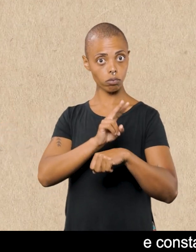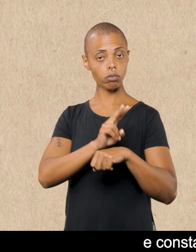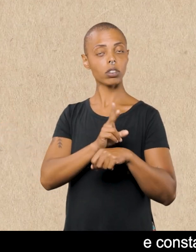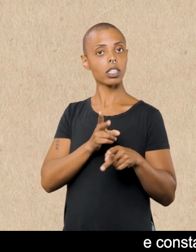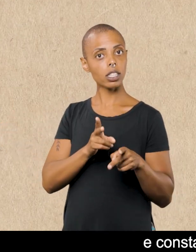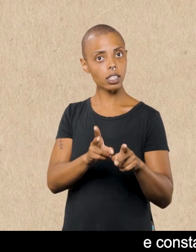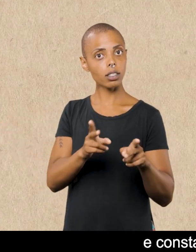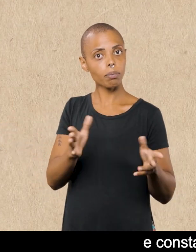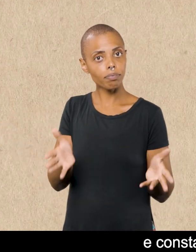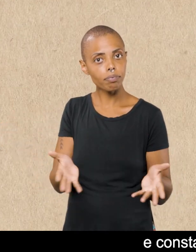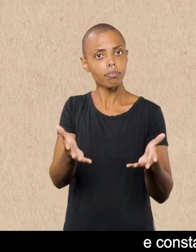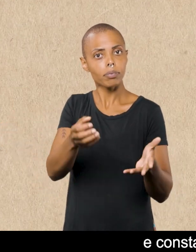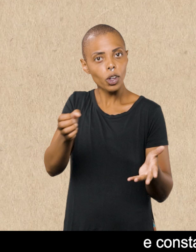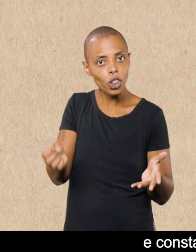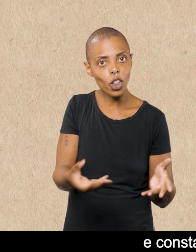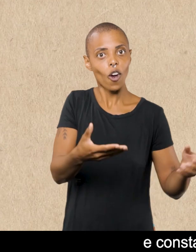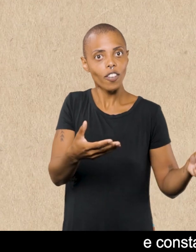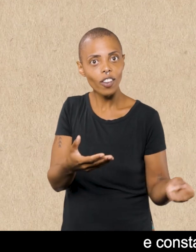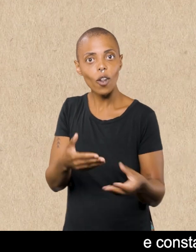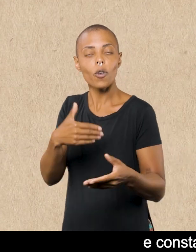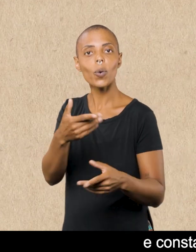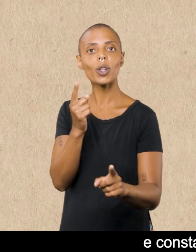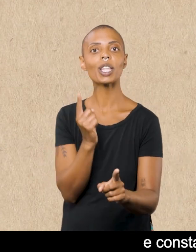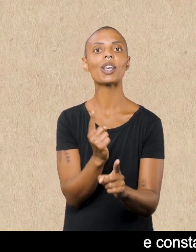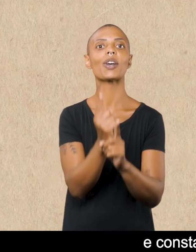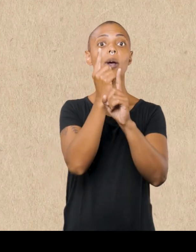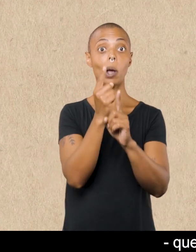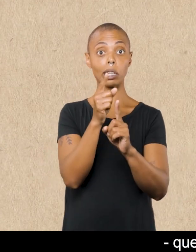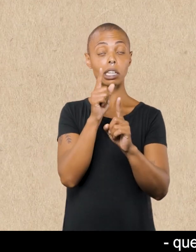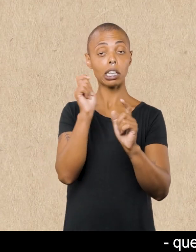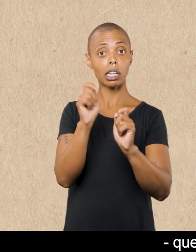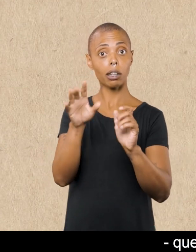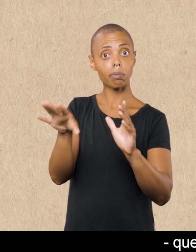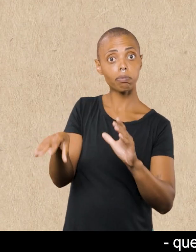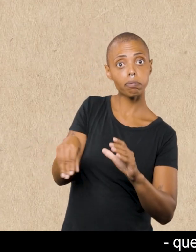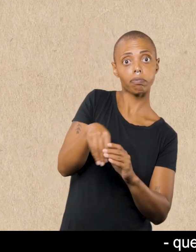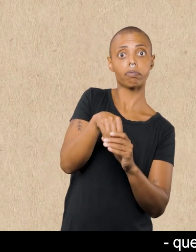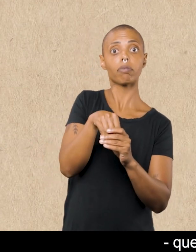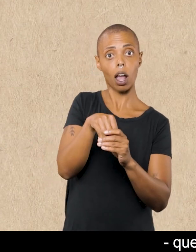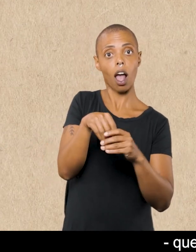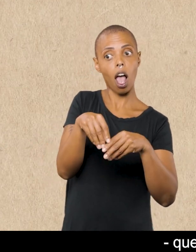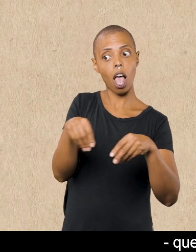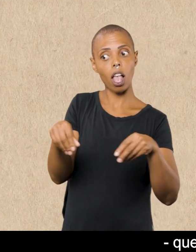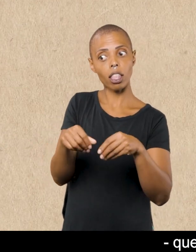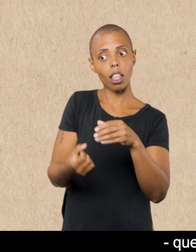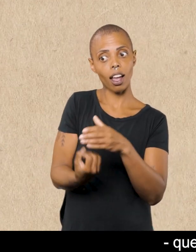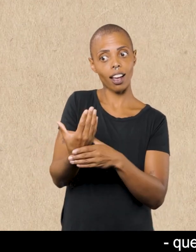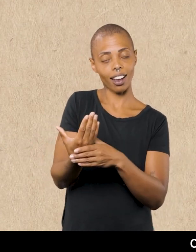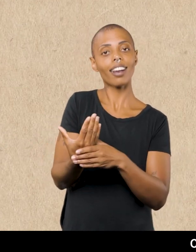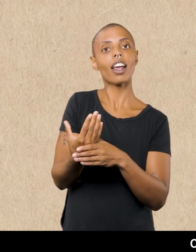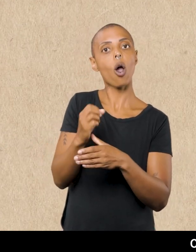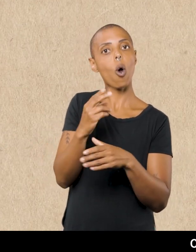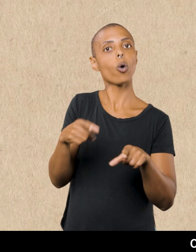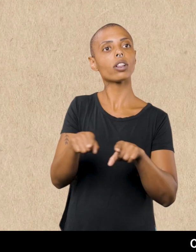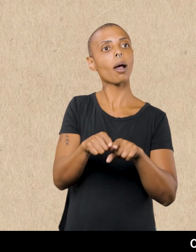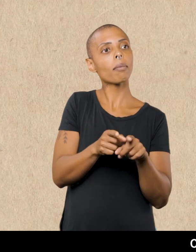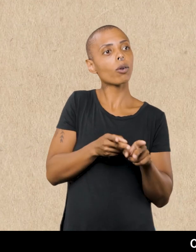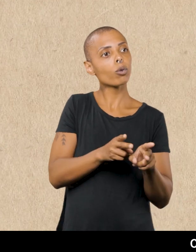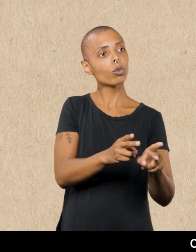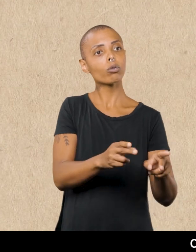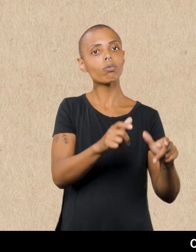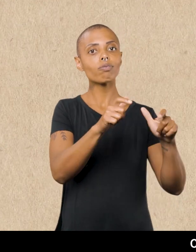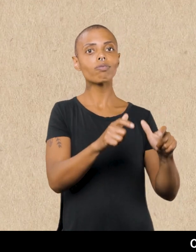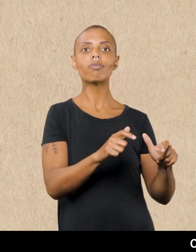coisas. As ligações profundas são cultivadas e constantemente renovadas em locais de encontro, que